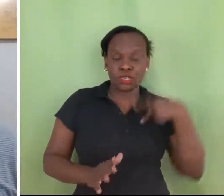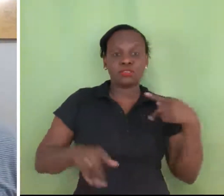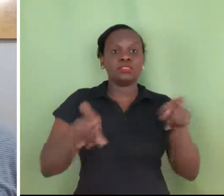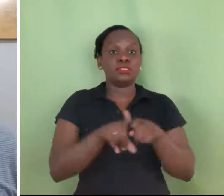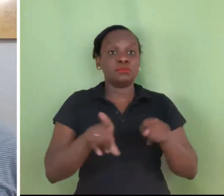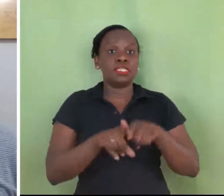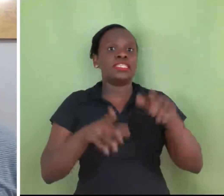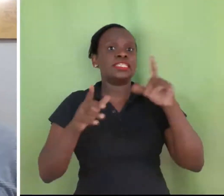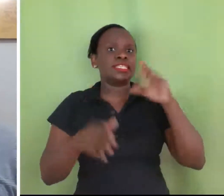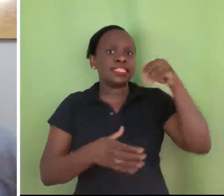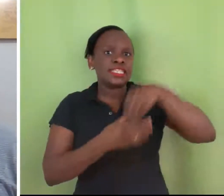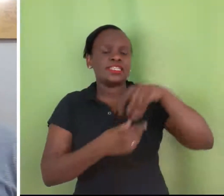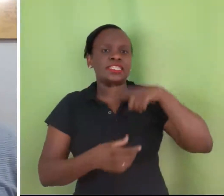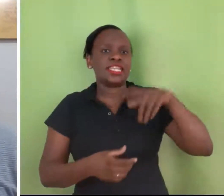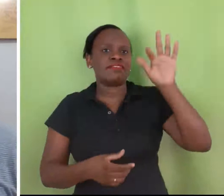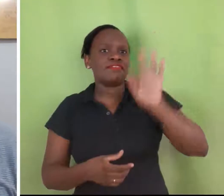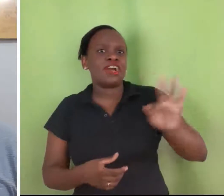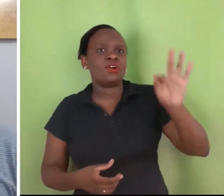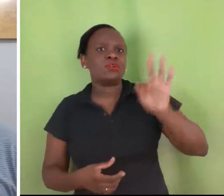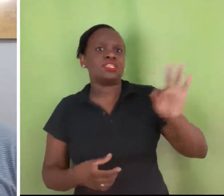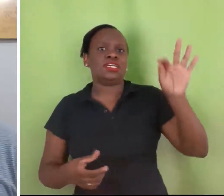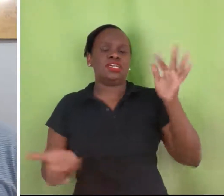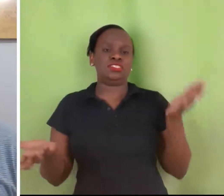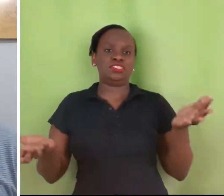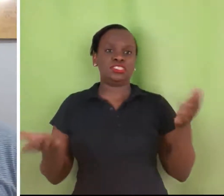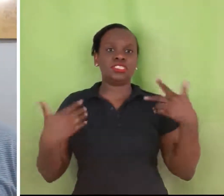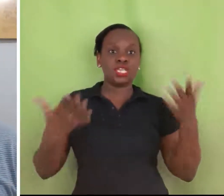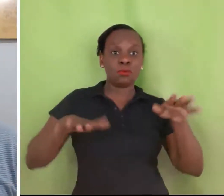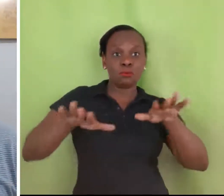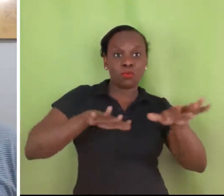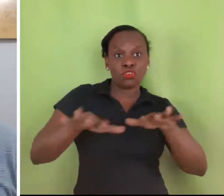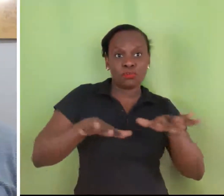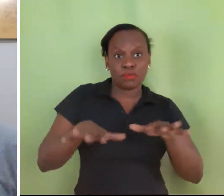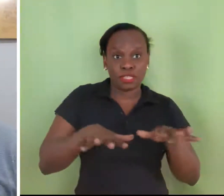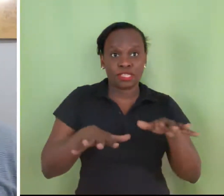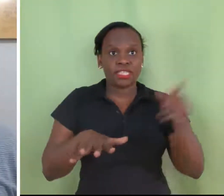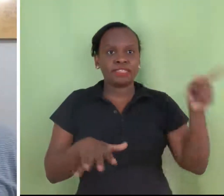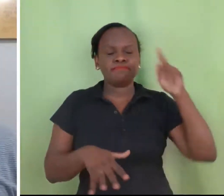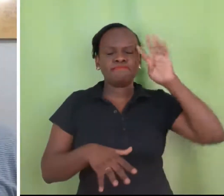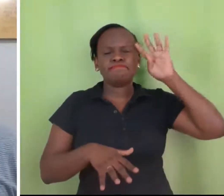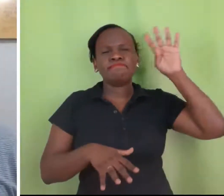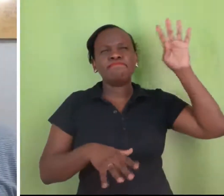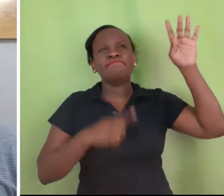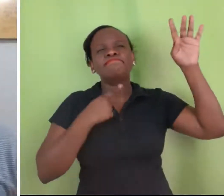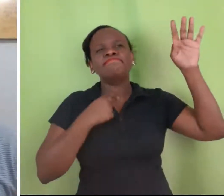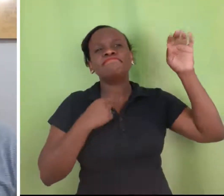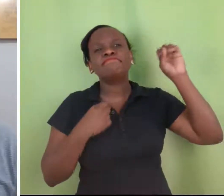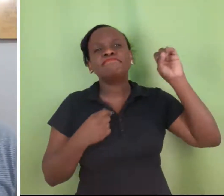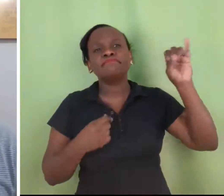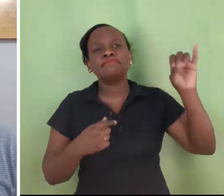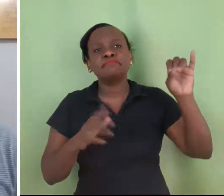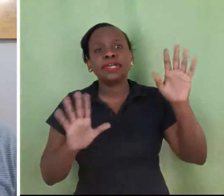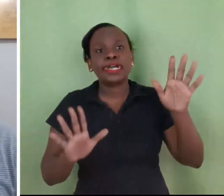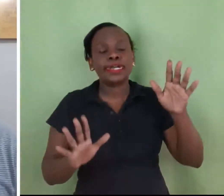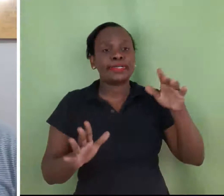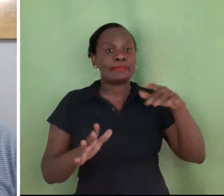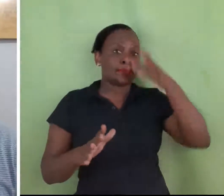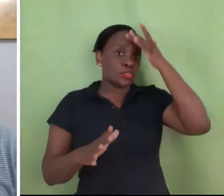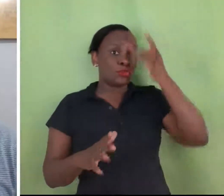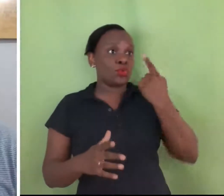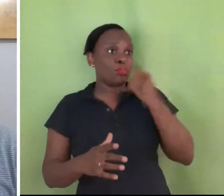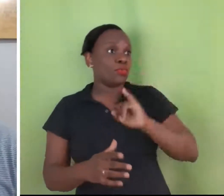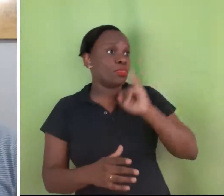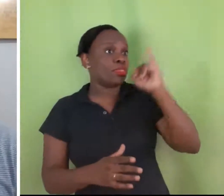tivesse universidade, enfim, né, esse movimento então, né, sonhou, mas acabou sendo denunciado por um dos